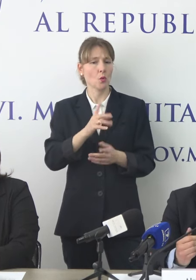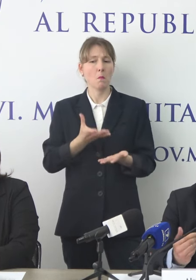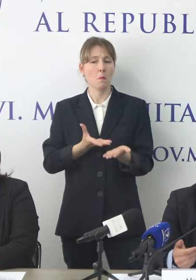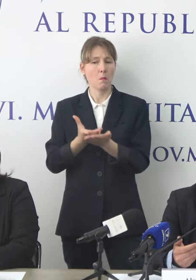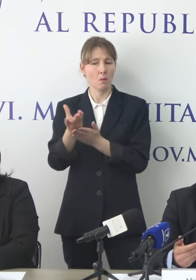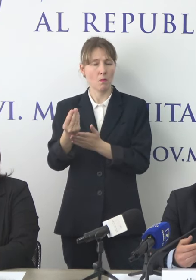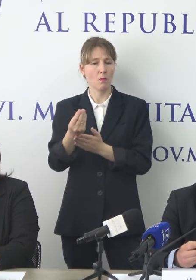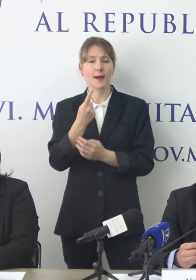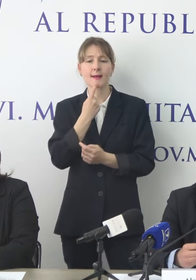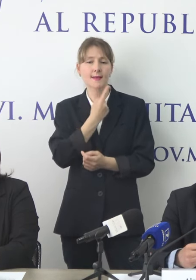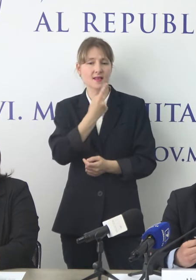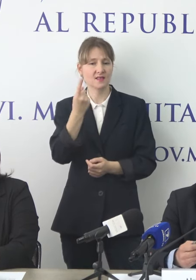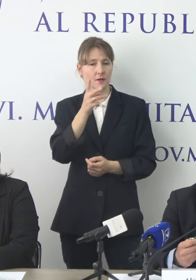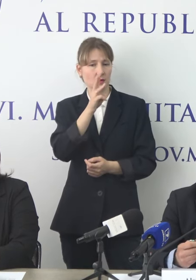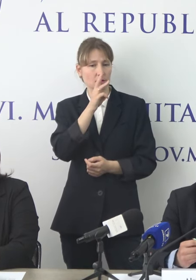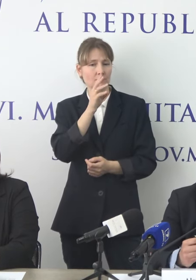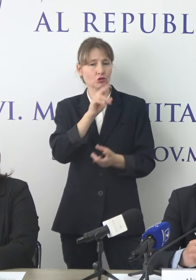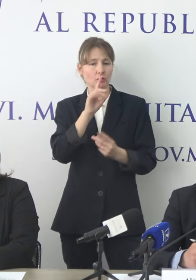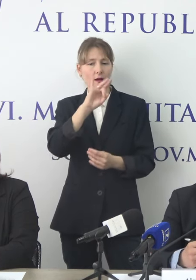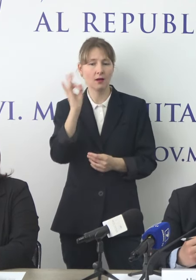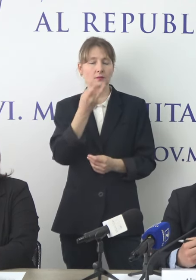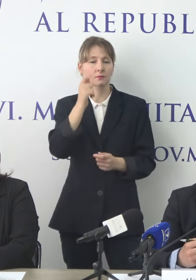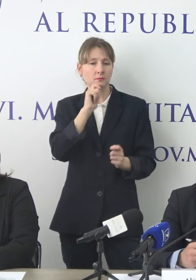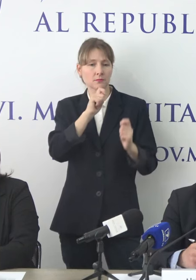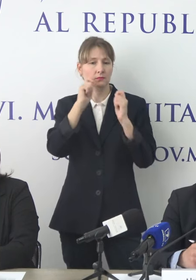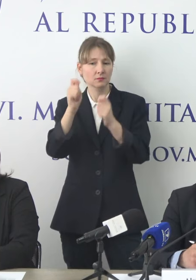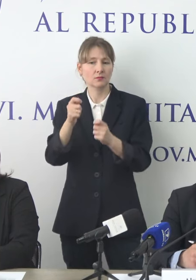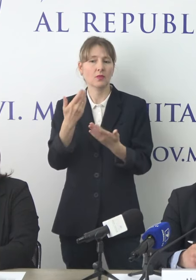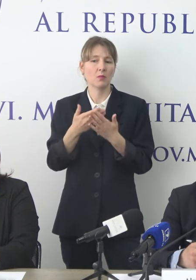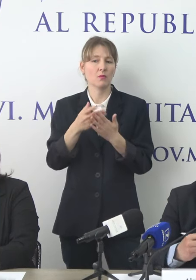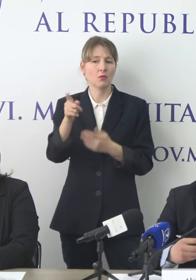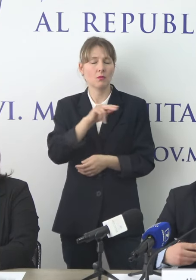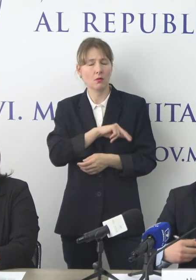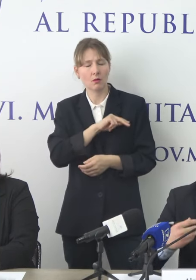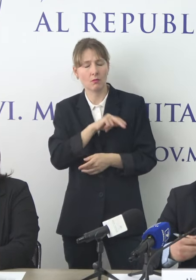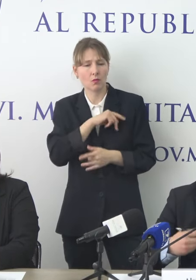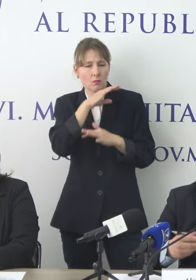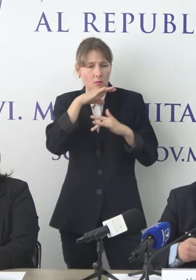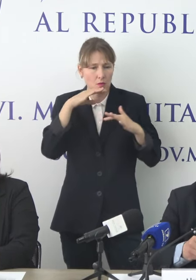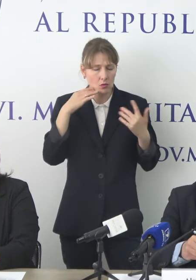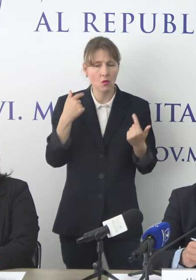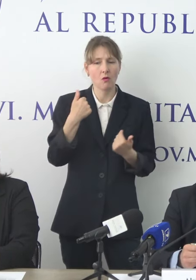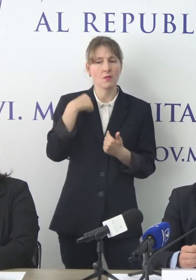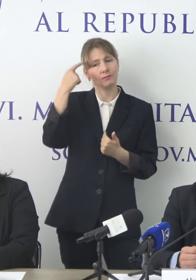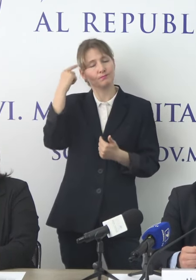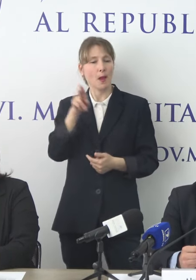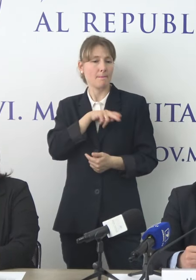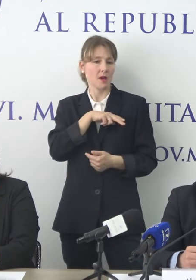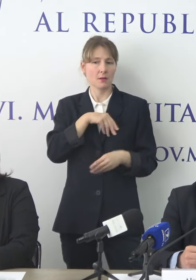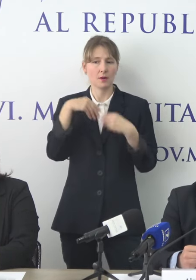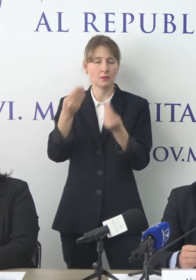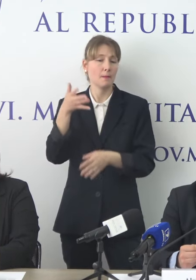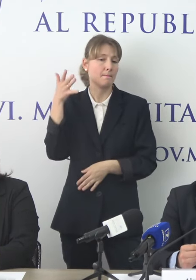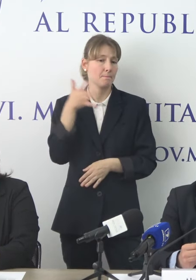de 5.000 de lei dacă aceștia activau pe normă de plină. Deci am încercat să mobilizăm